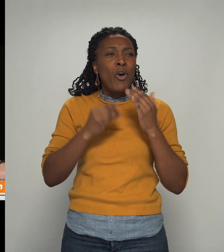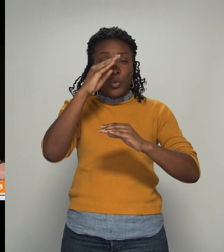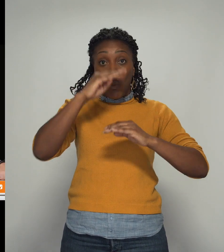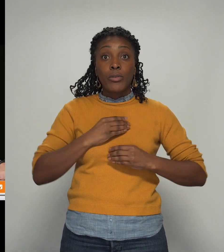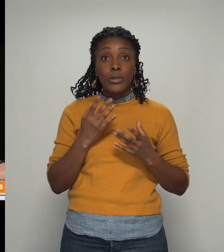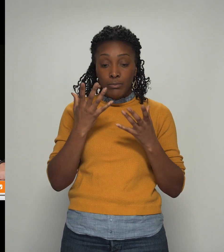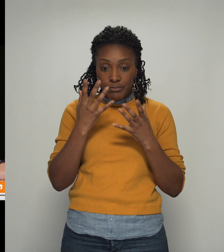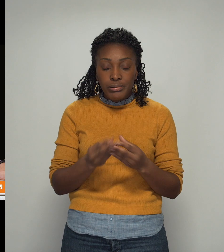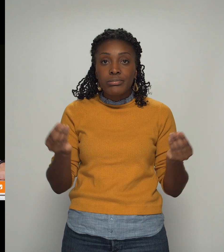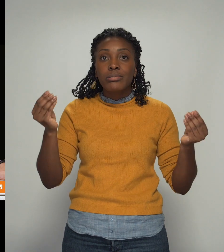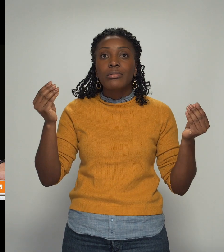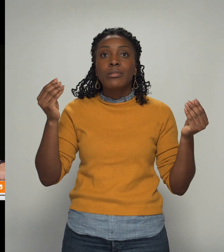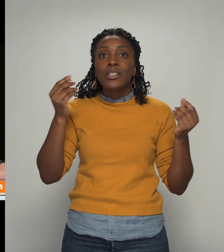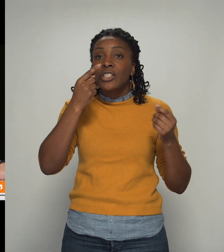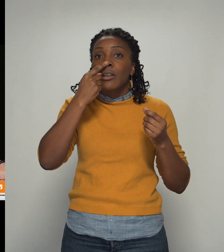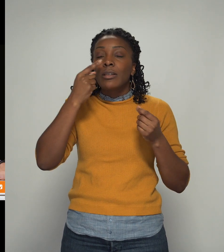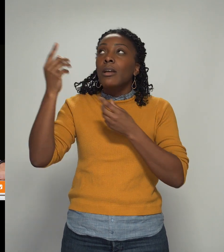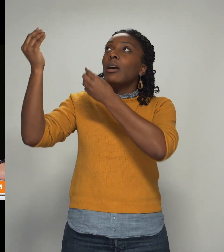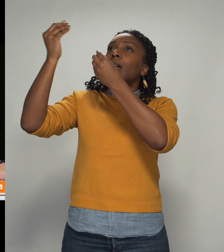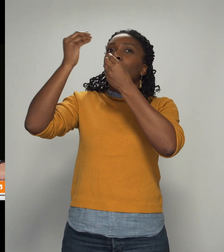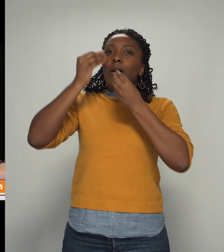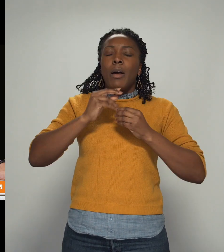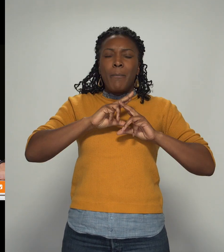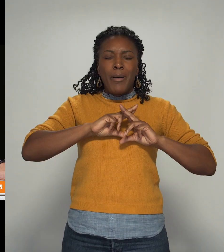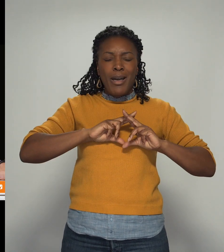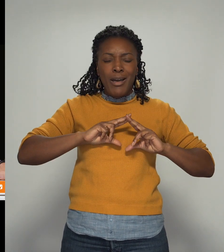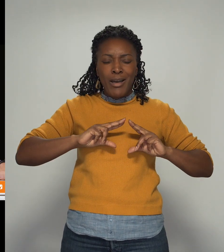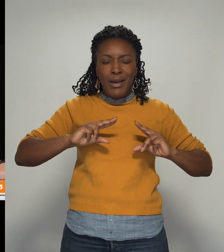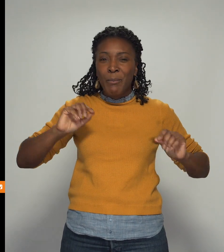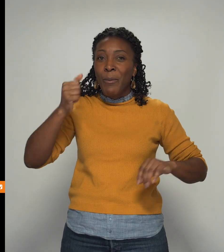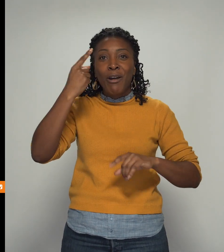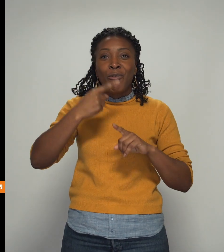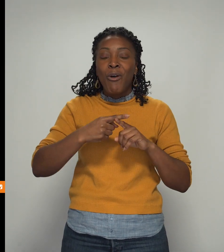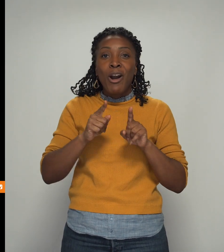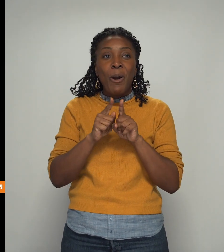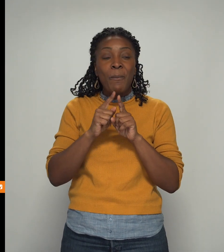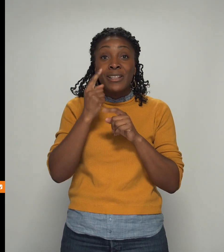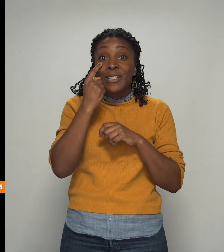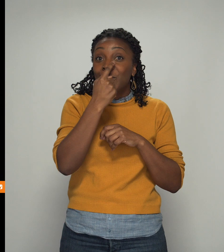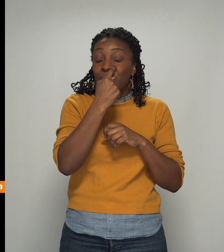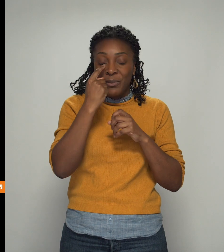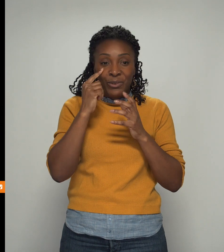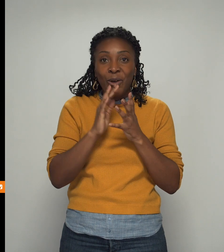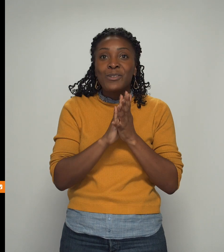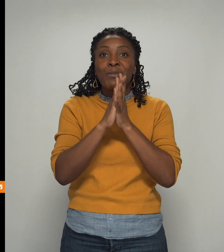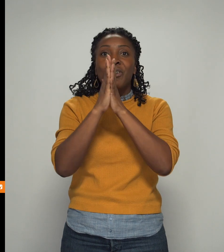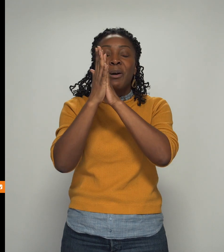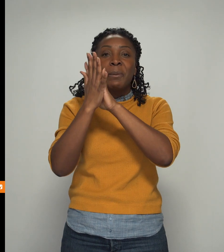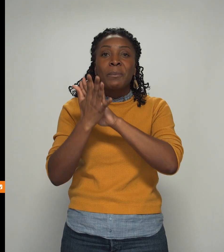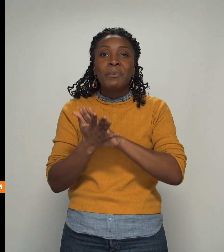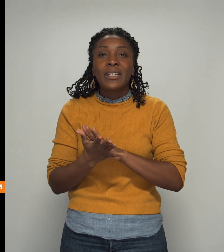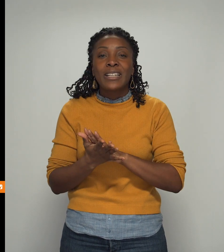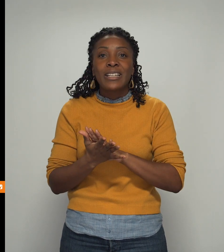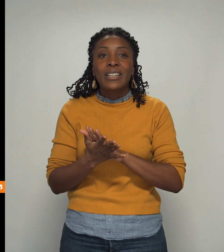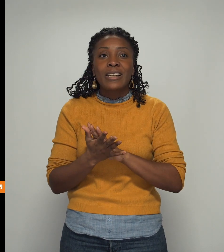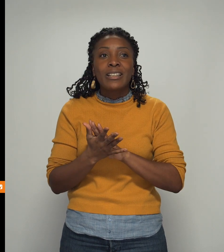confiance s'est abattue. J'ai senti une paix en moi. Une paix pour la première fois. Mes yeux sont transformés. Pour